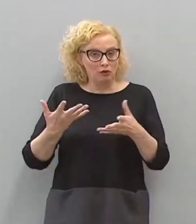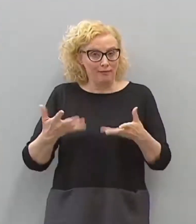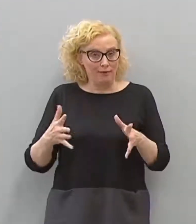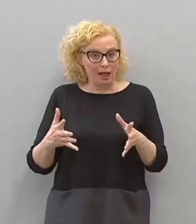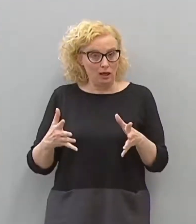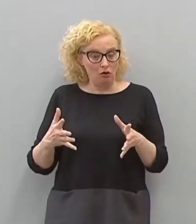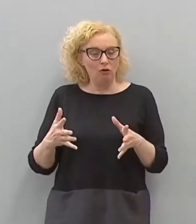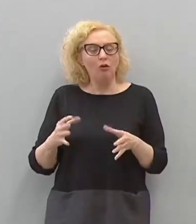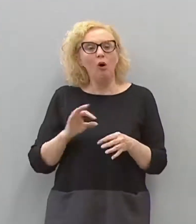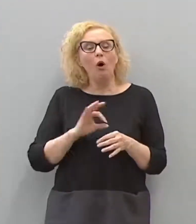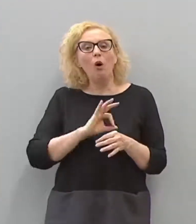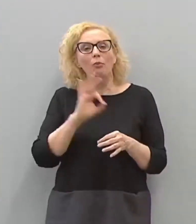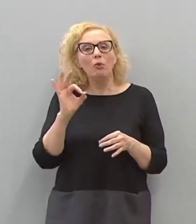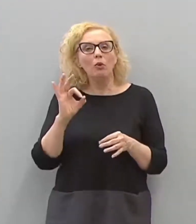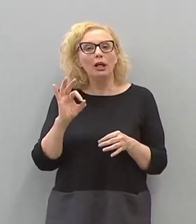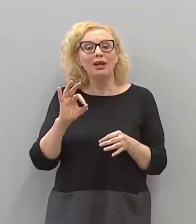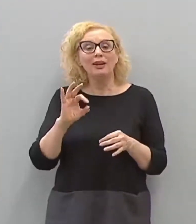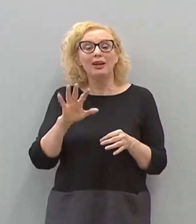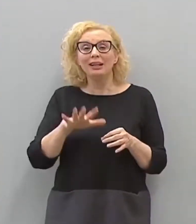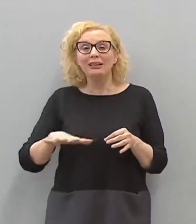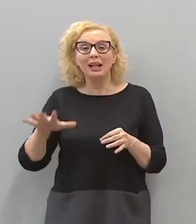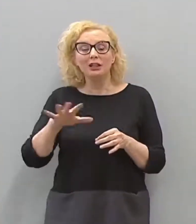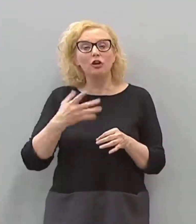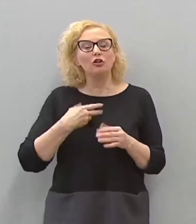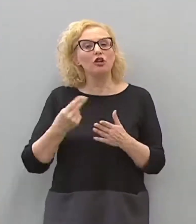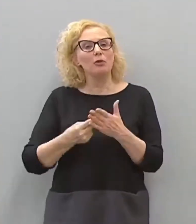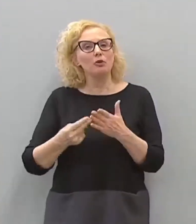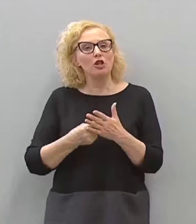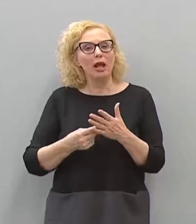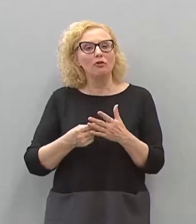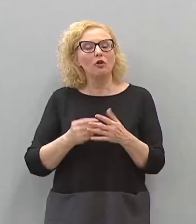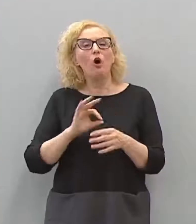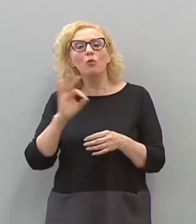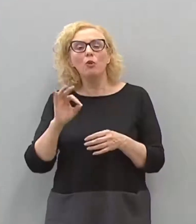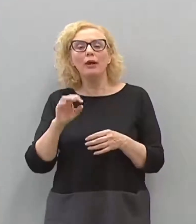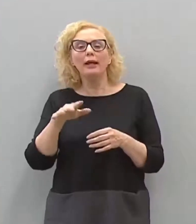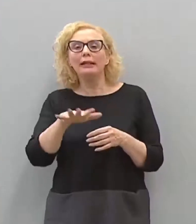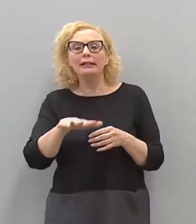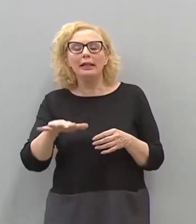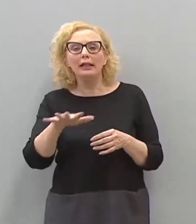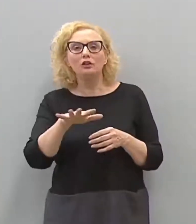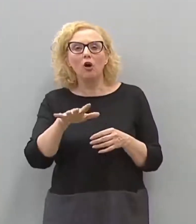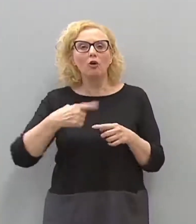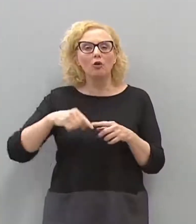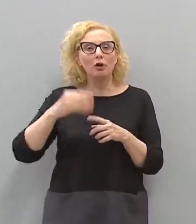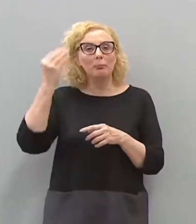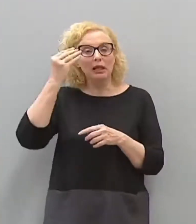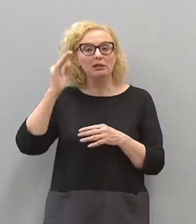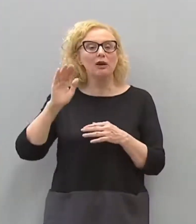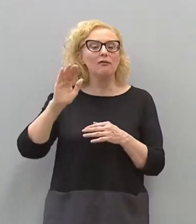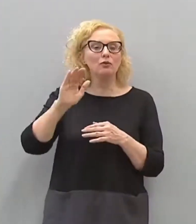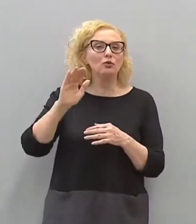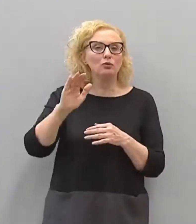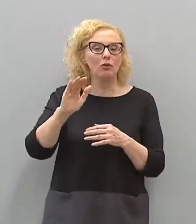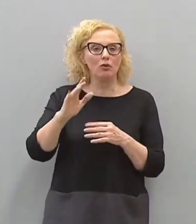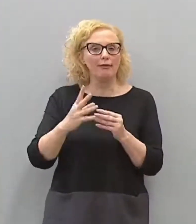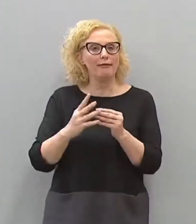finiti dove siamo arrivati su altri territori con la progettazione e dove pensiamo di finire in termini di tempo